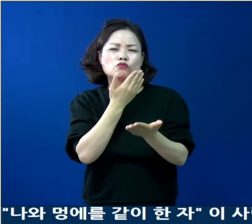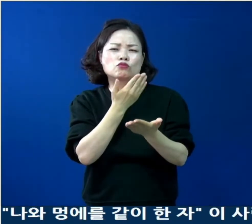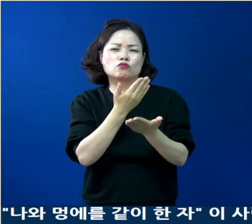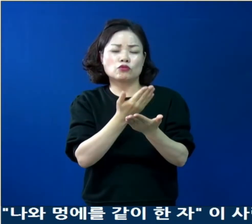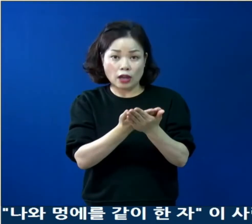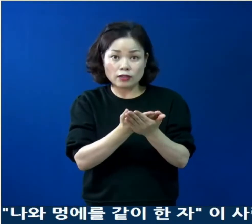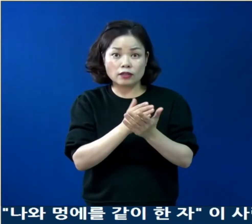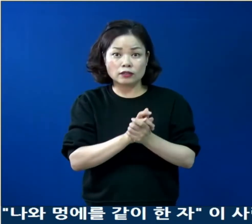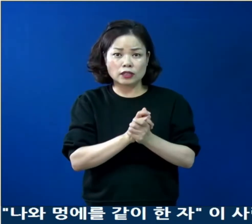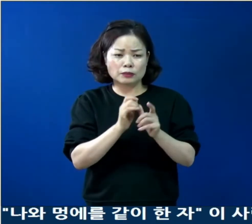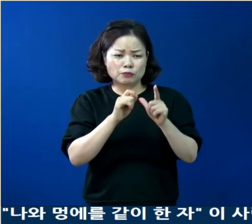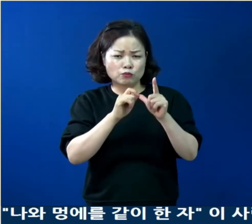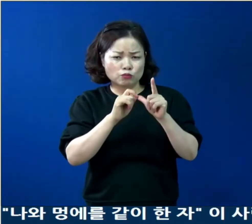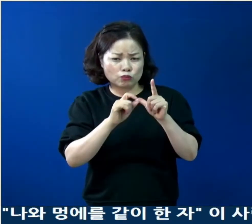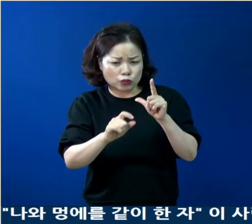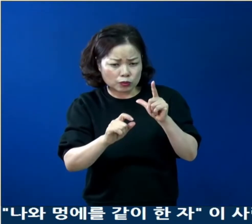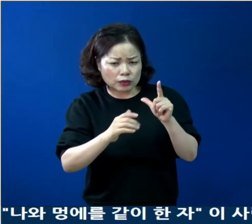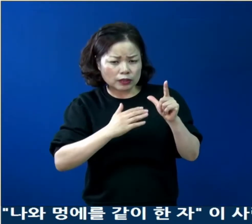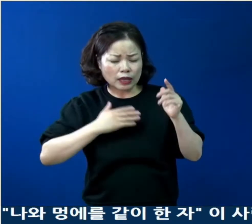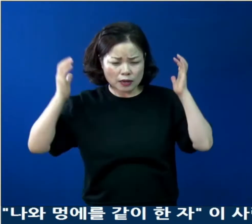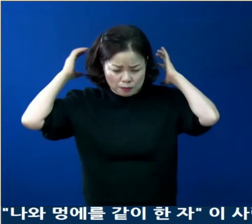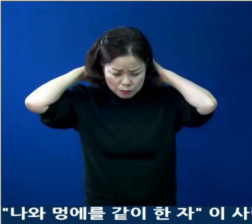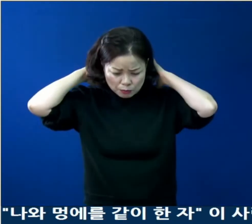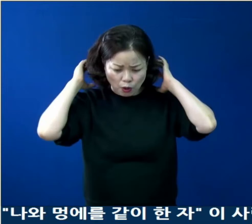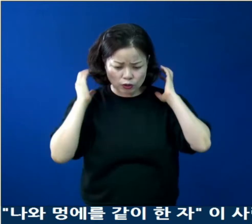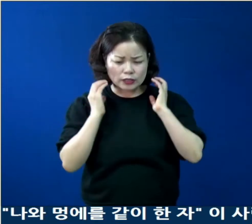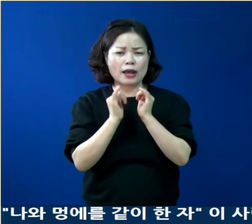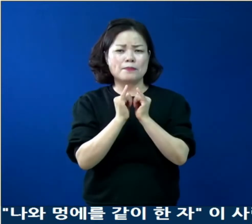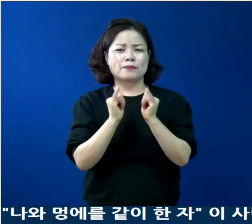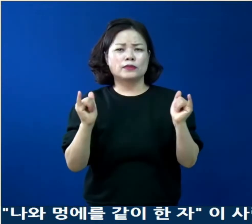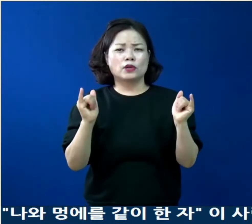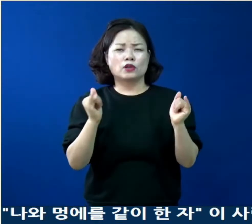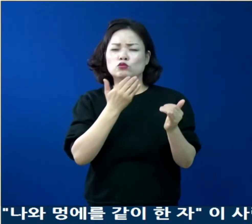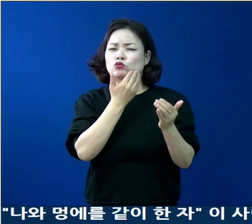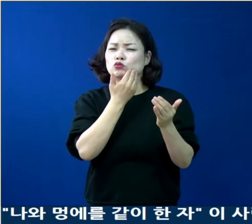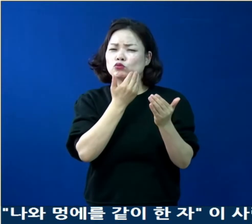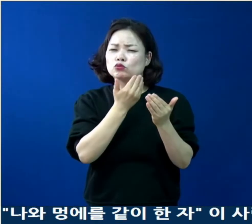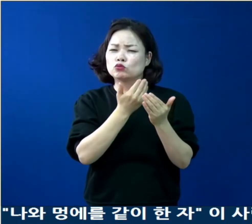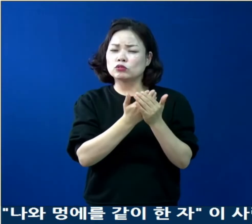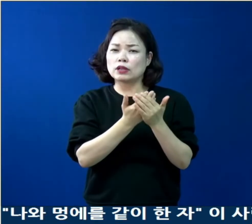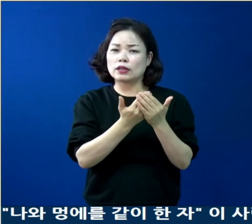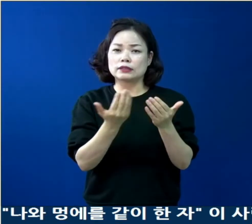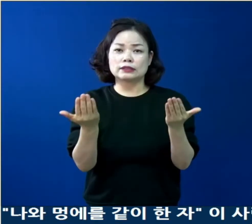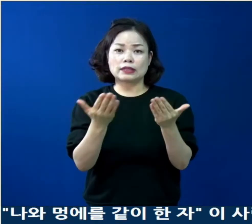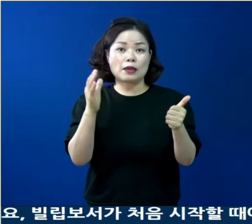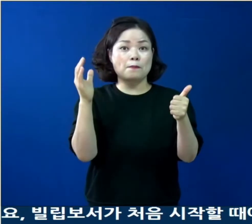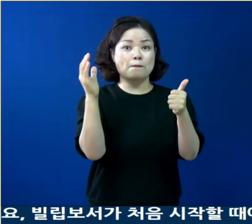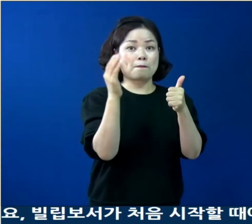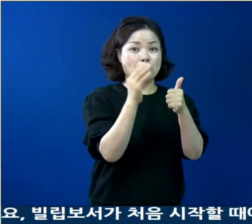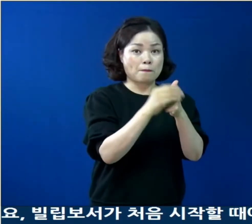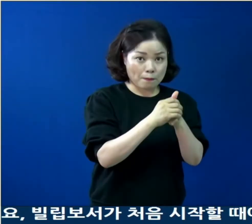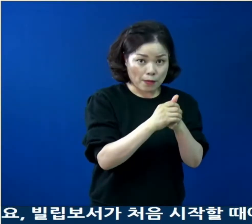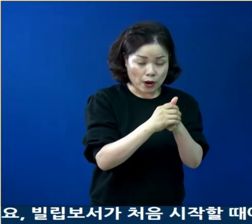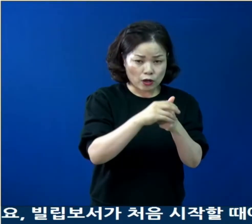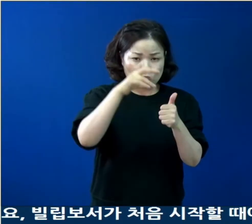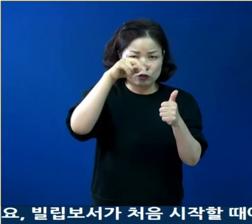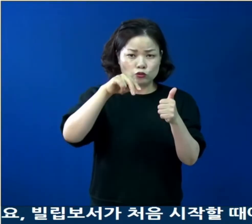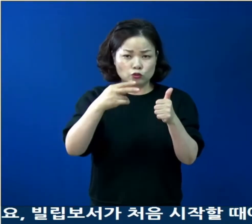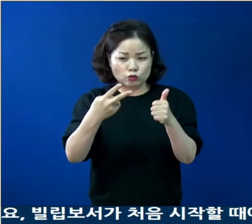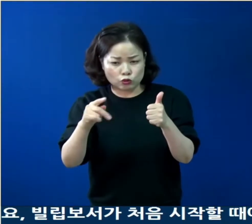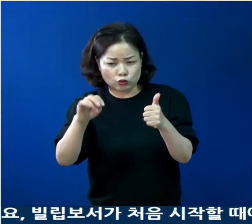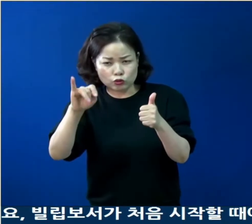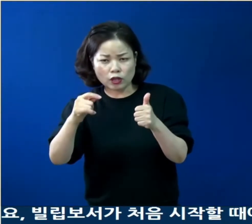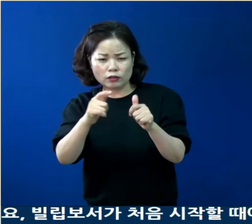대목에서 이 나와 멍에를 같이 한 자에게 중요한 사역을 맡기고 있는 겁니다. 유오디와 순두개 협력하게 하고 글레멘드